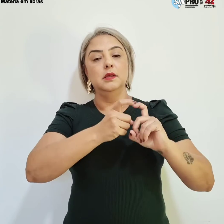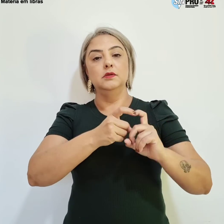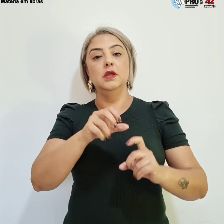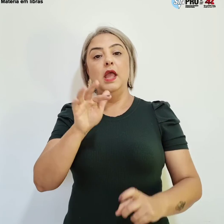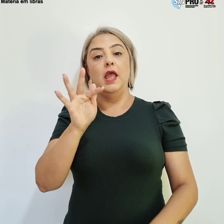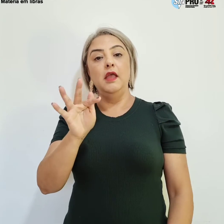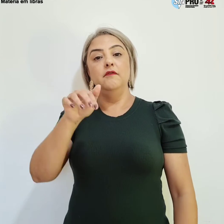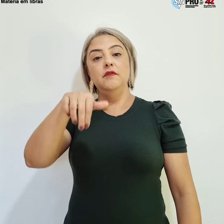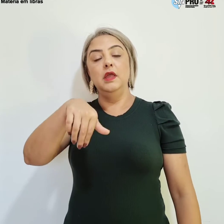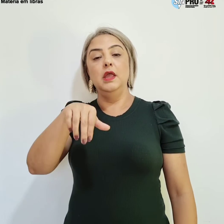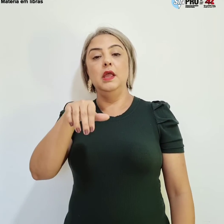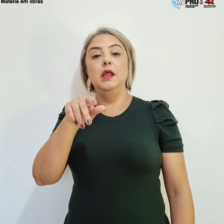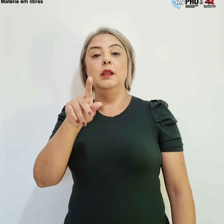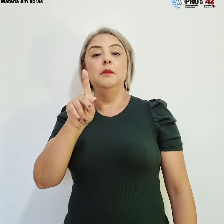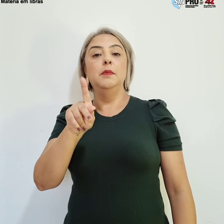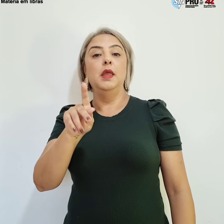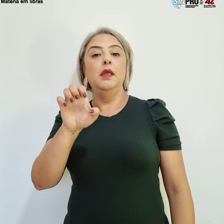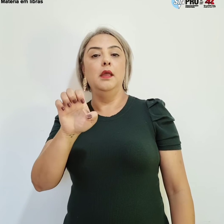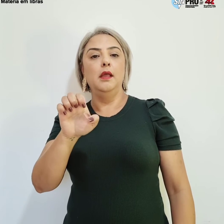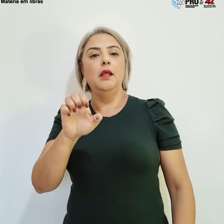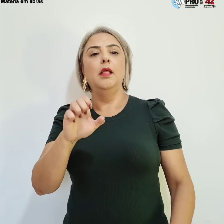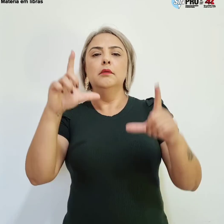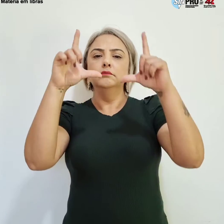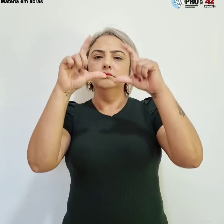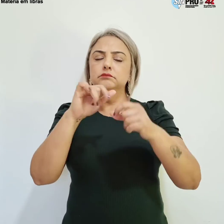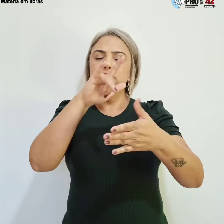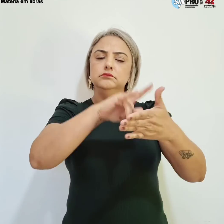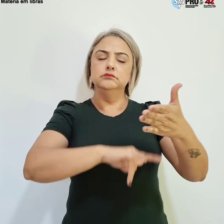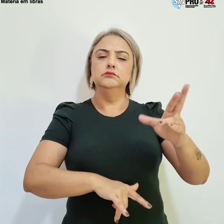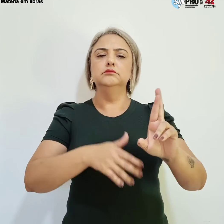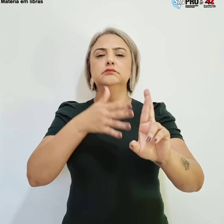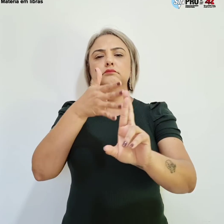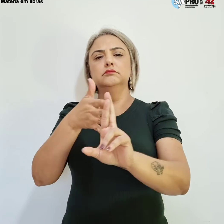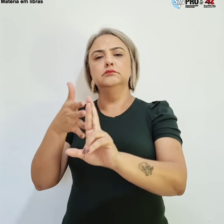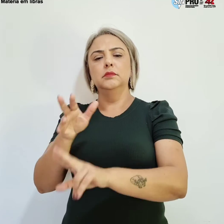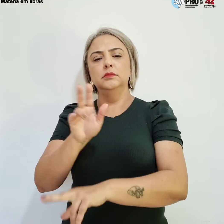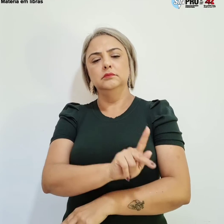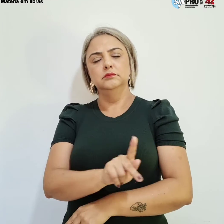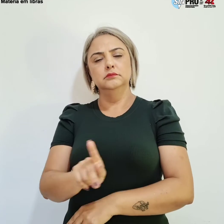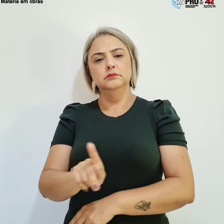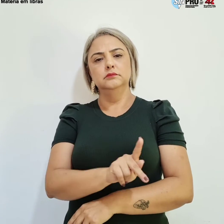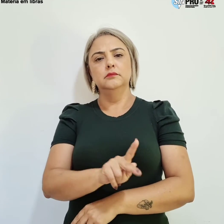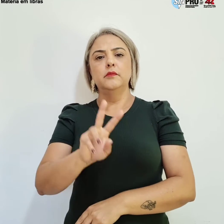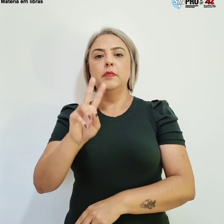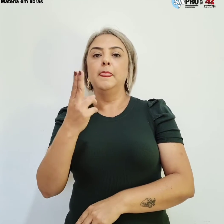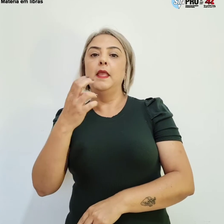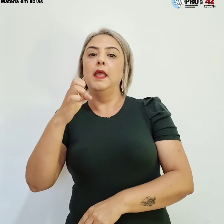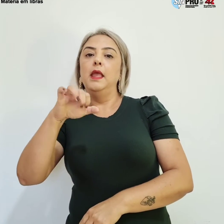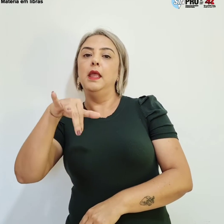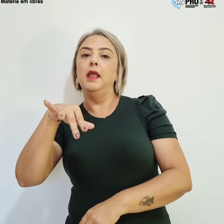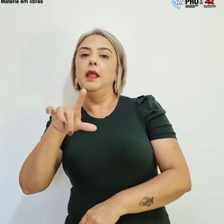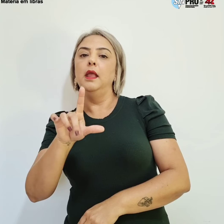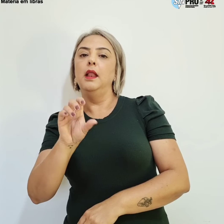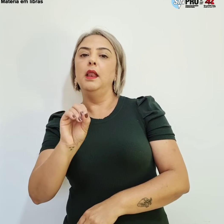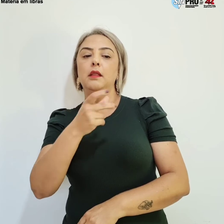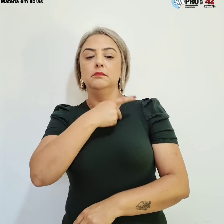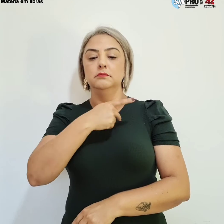fará uma síntese do documento referência, e do professor Heleno Araújo, presidente da